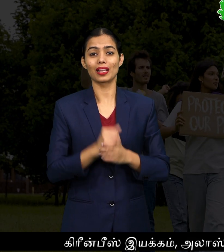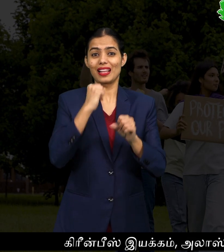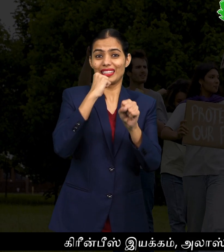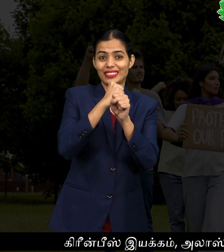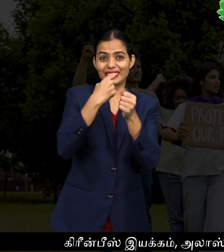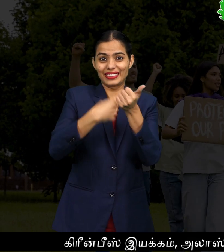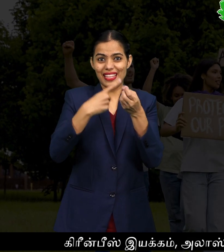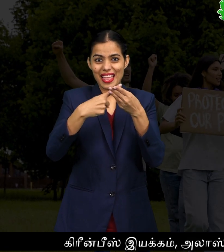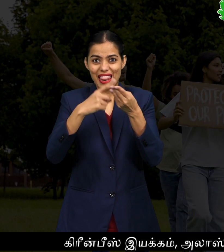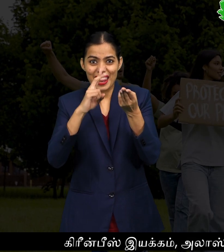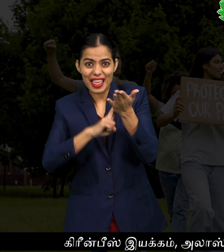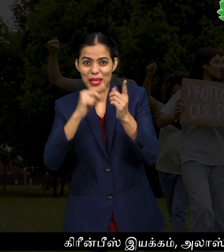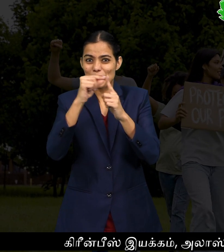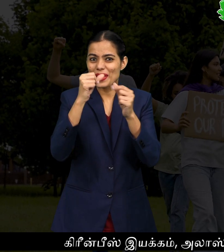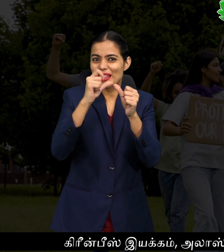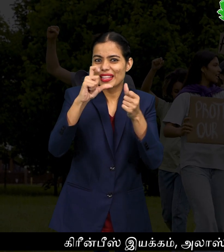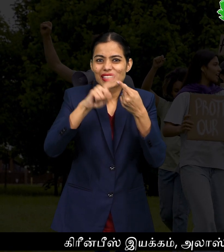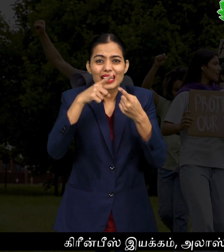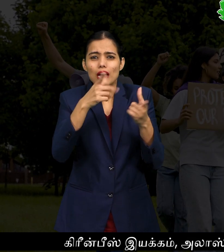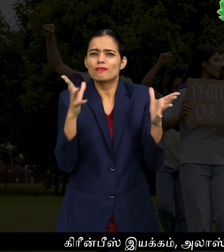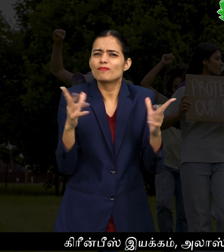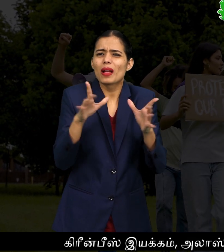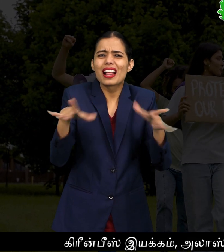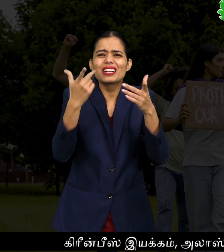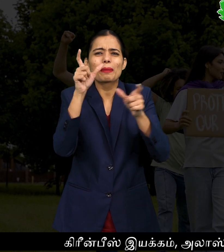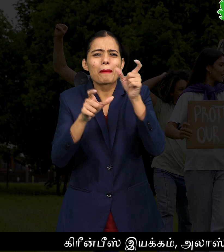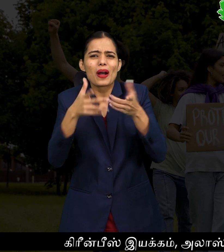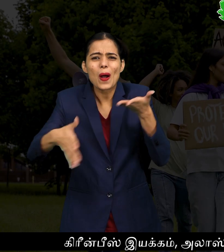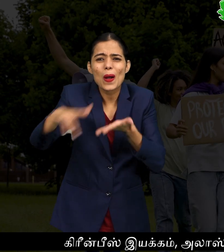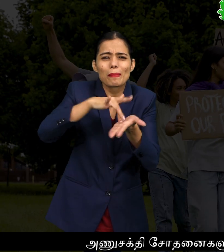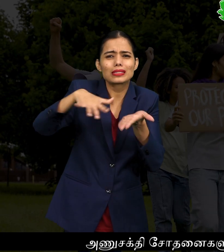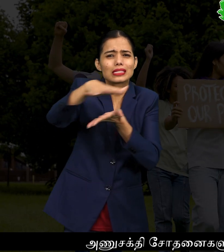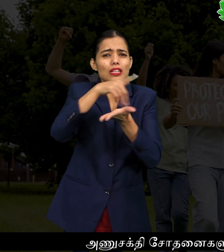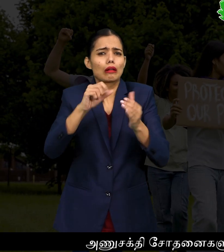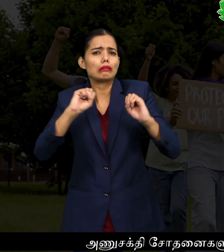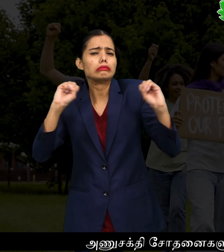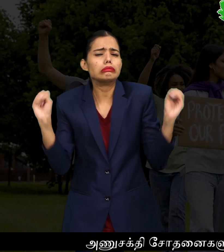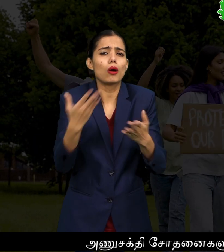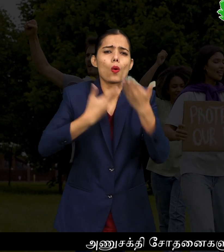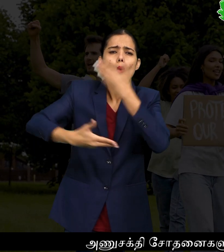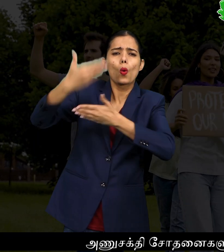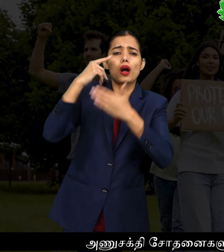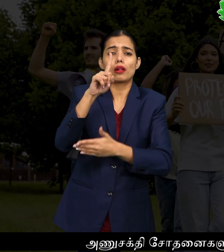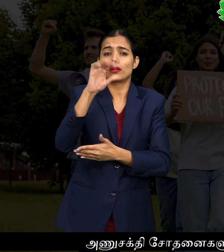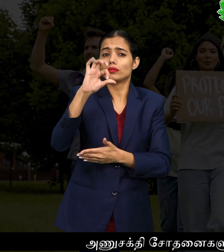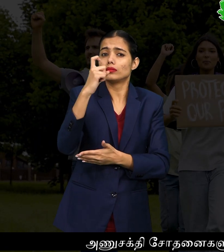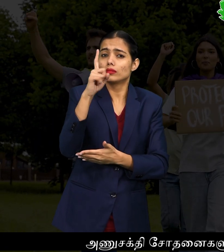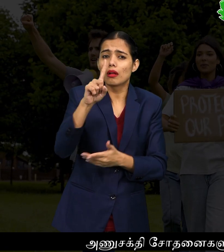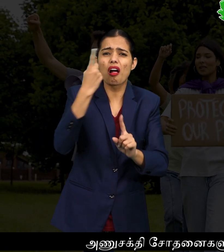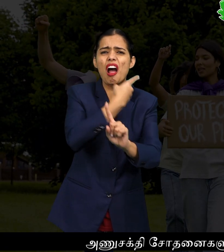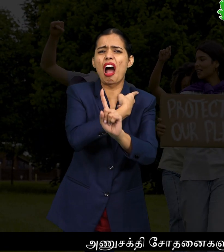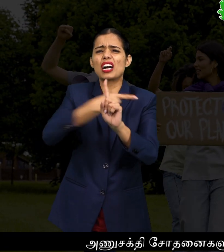கிரீன்பீஸ் இயக்கம் அலாஸ்காவிற்கு அருகே அமெரிக்க நீருக்கடியில் அணுசக்தி சோதனைகளுக்கு